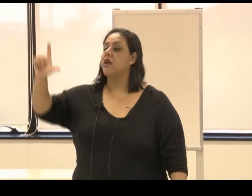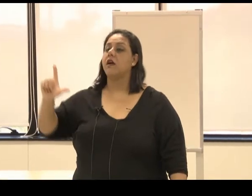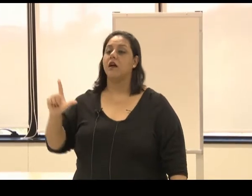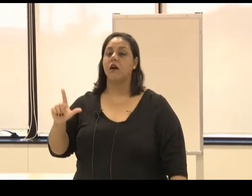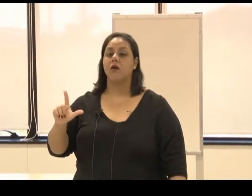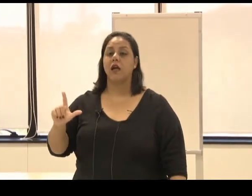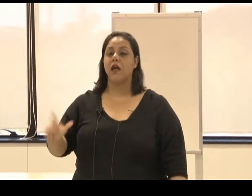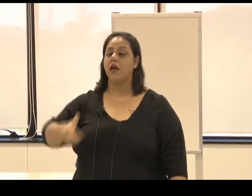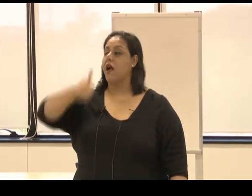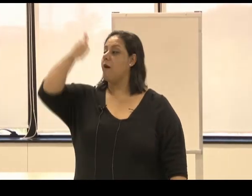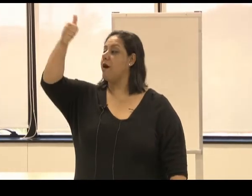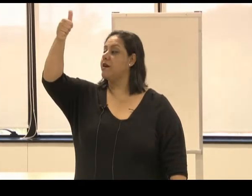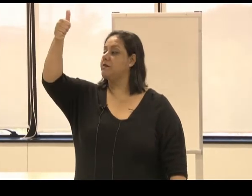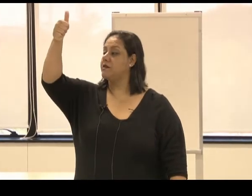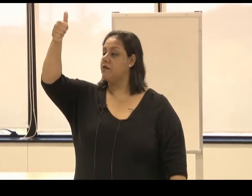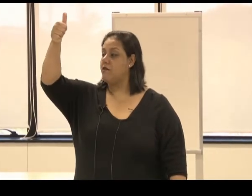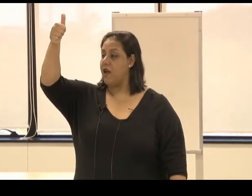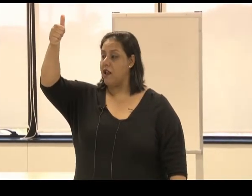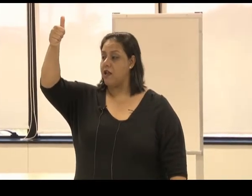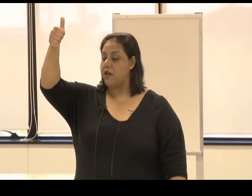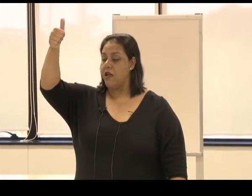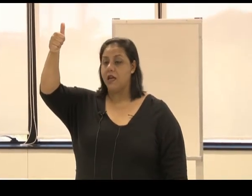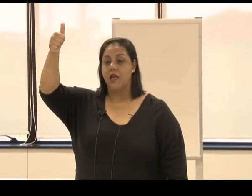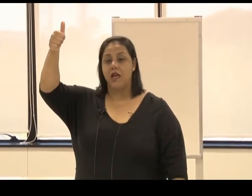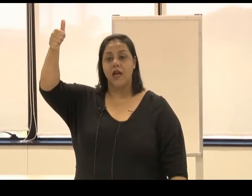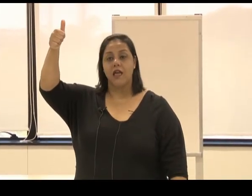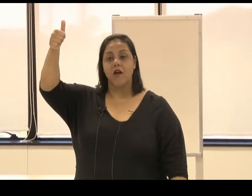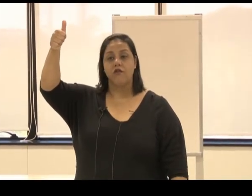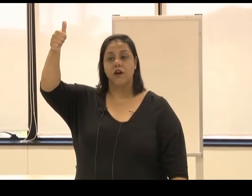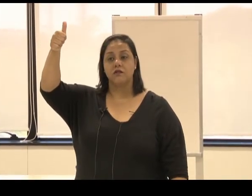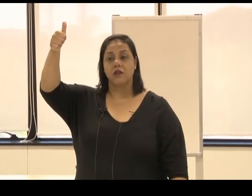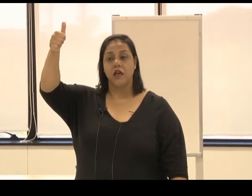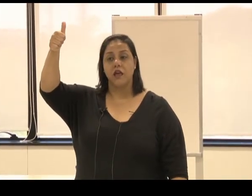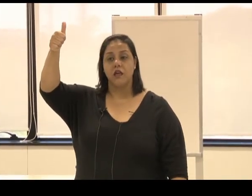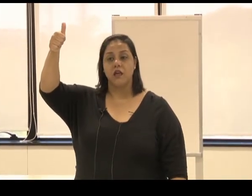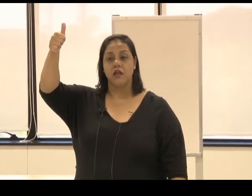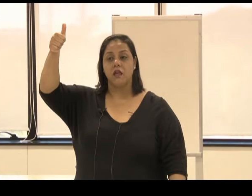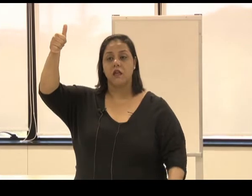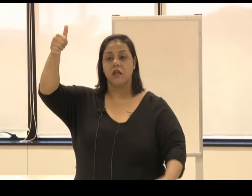É o quê? A mais velha. E aí eu faço o quê?